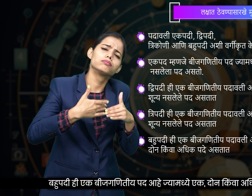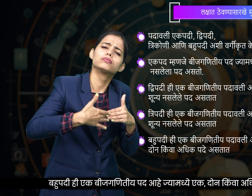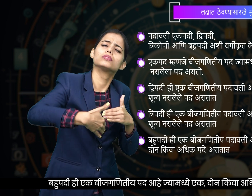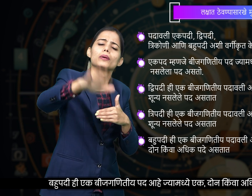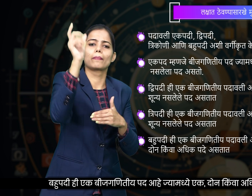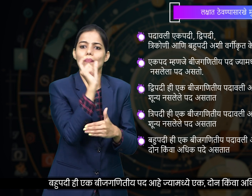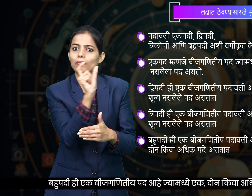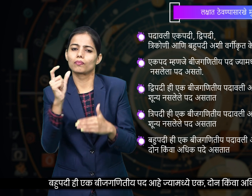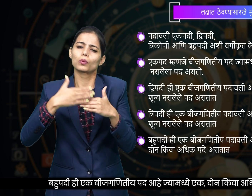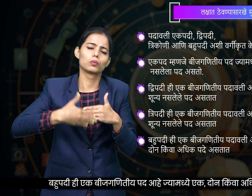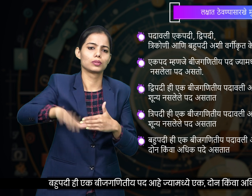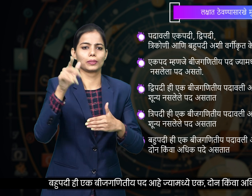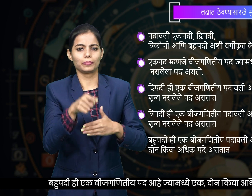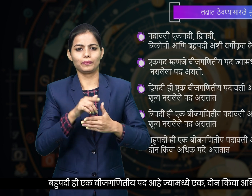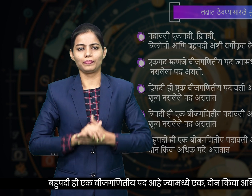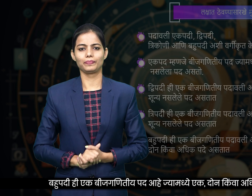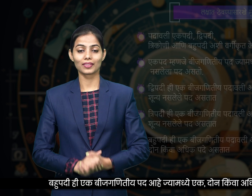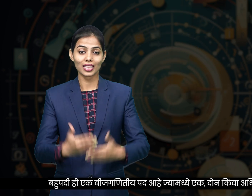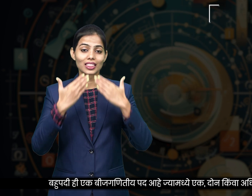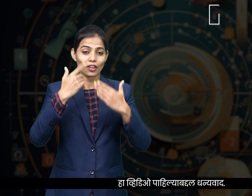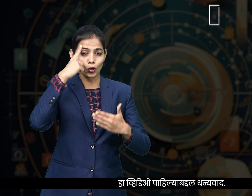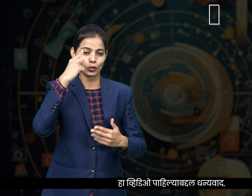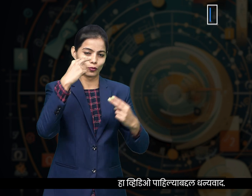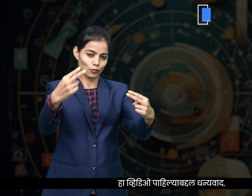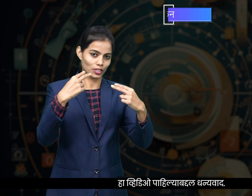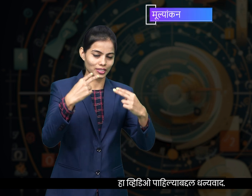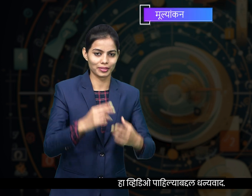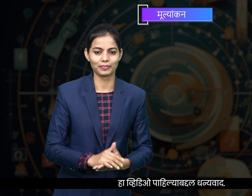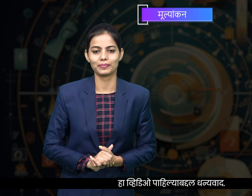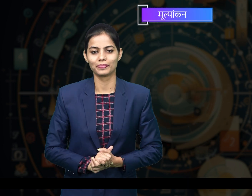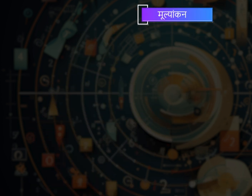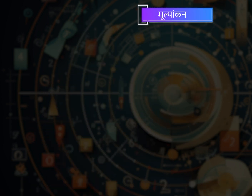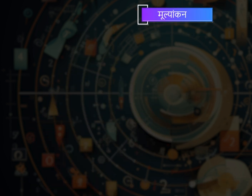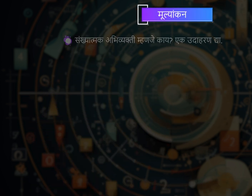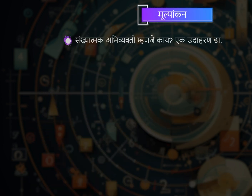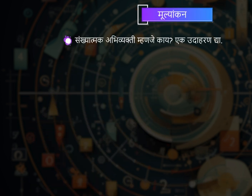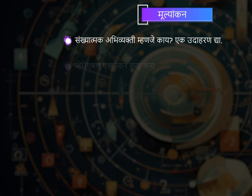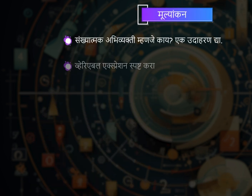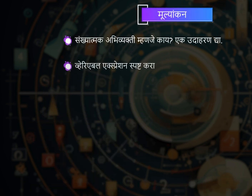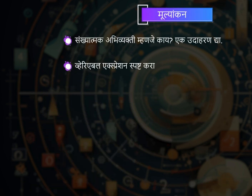हा व्हिडिओ पाहिल्याबद्दल धन्यवाद.